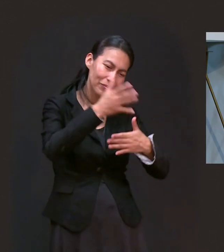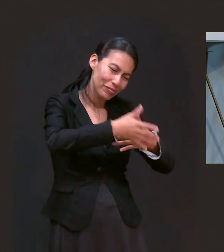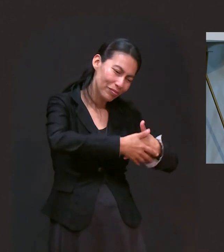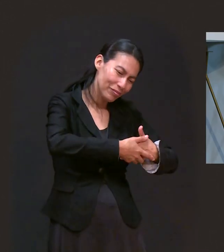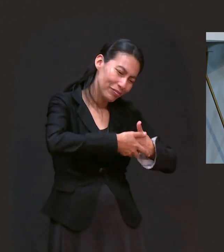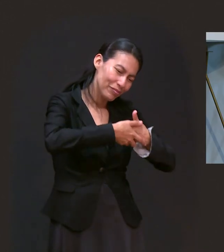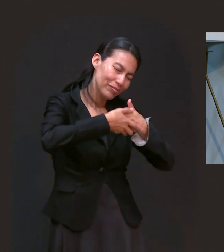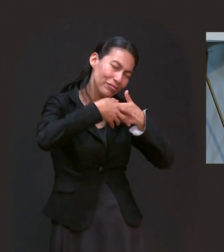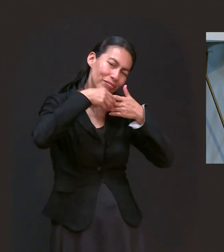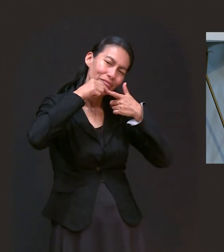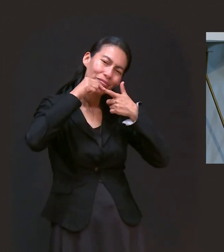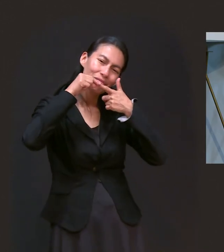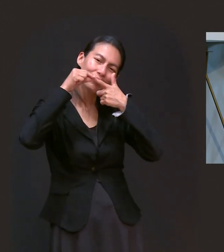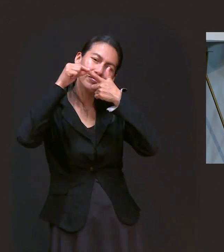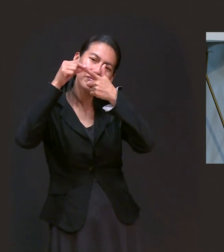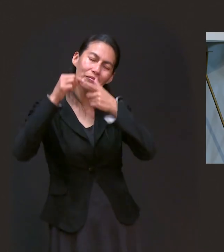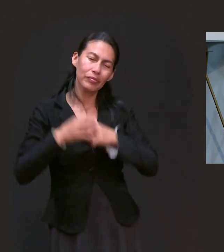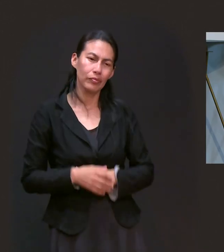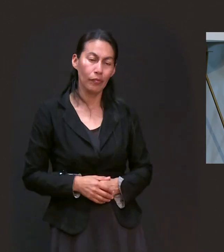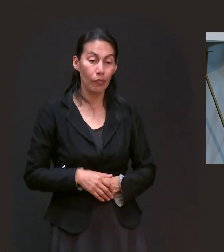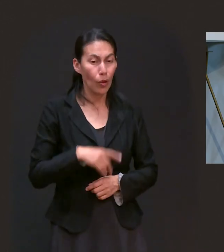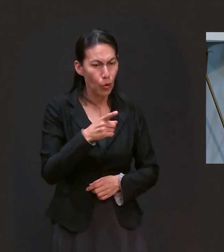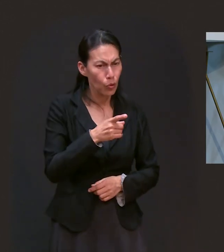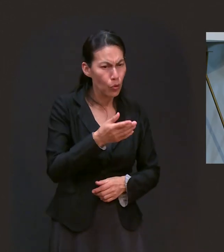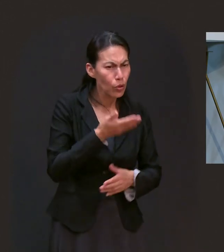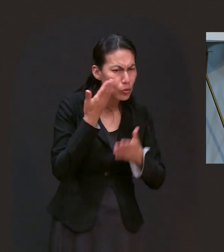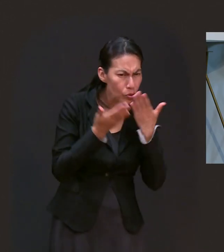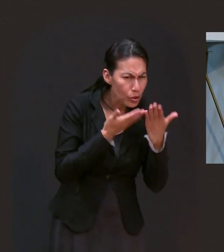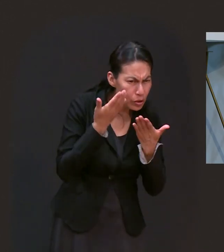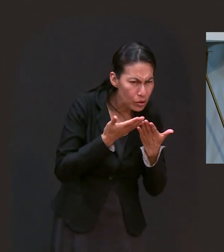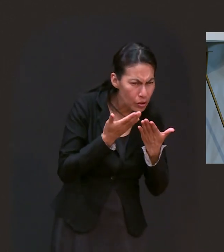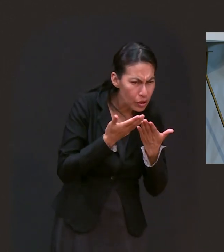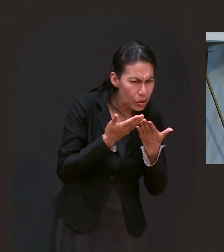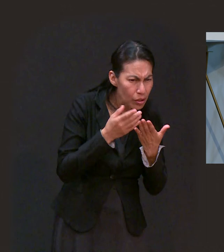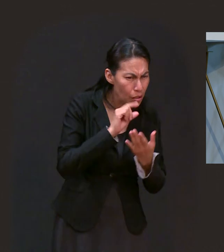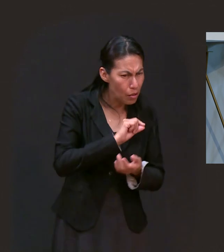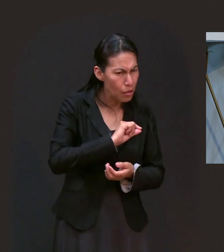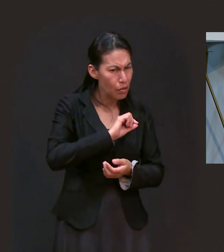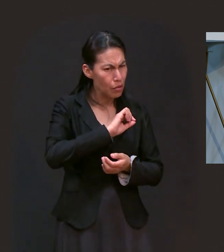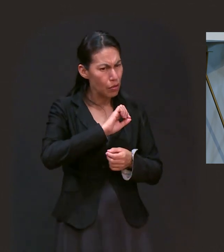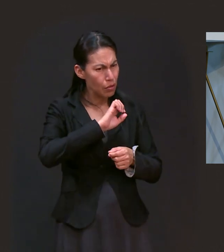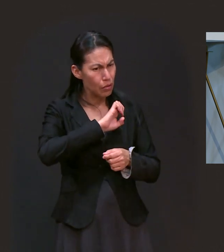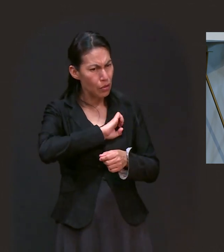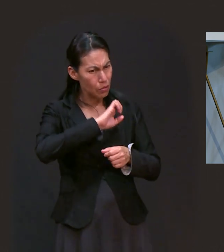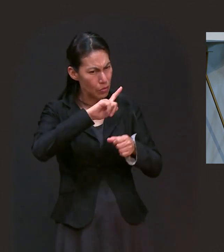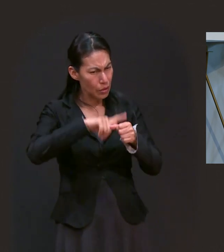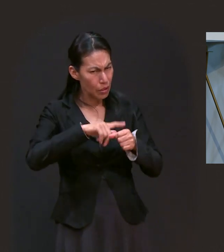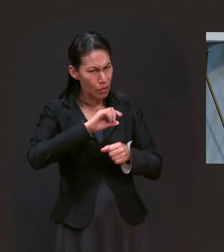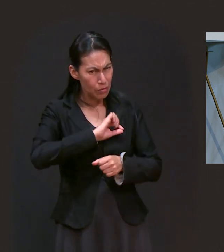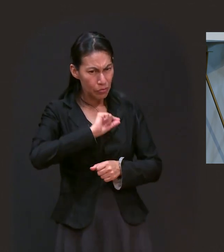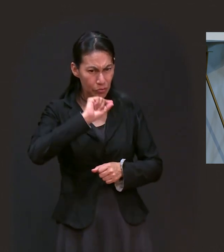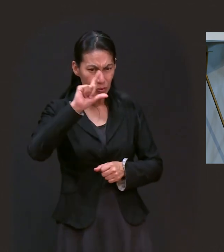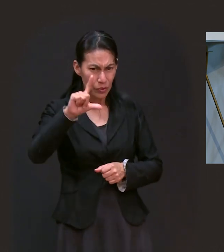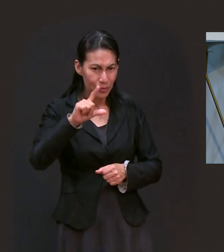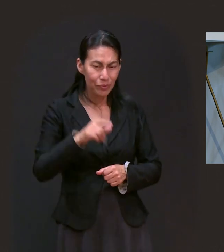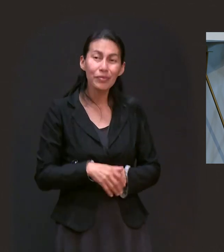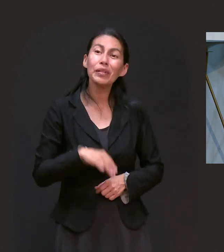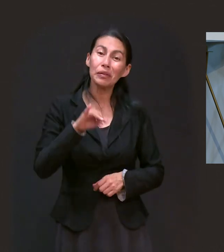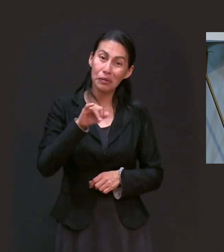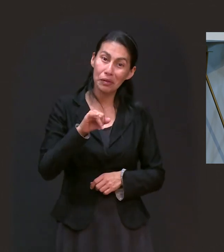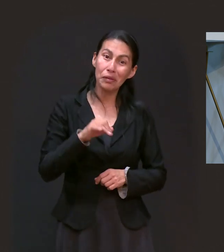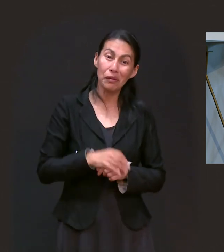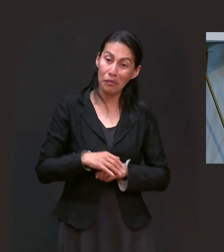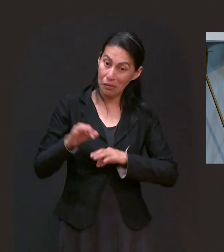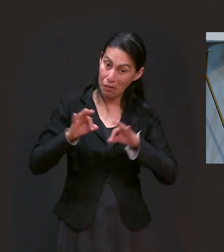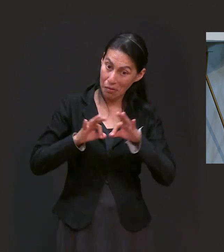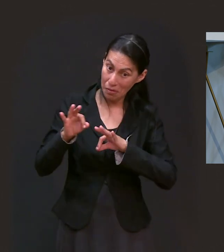y no solo estudiaste tu sub especialidad más aún yo tenía un trabajo